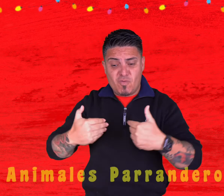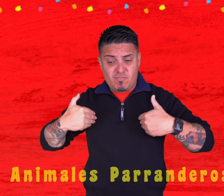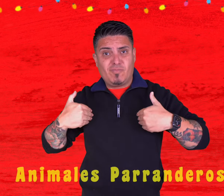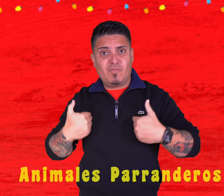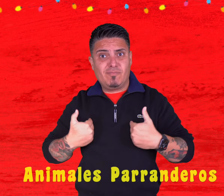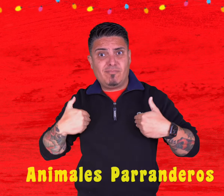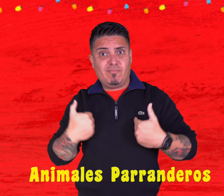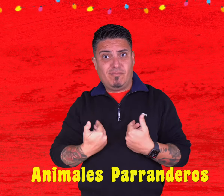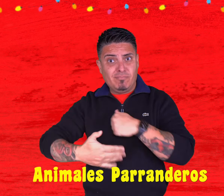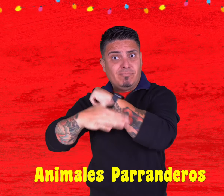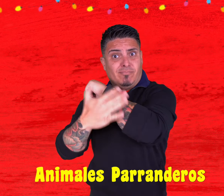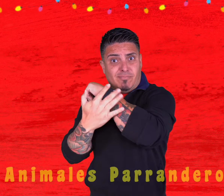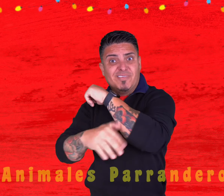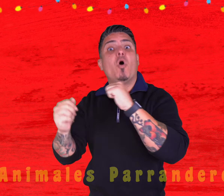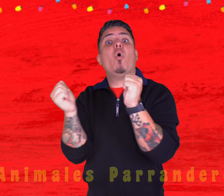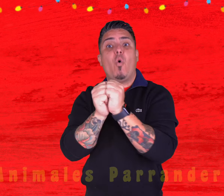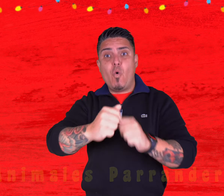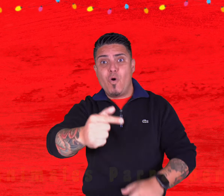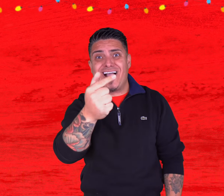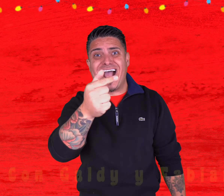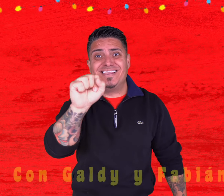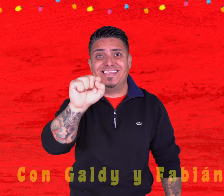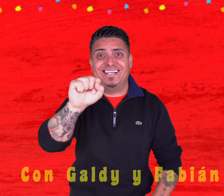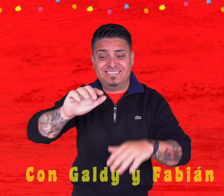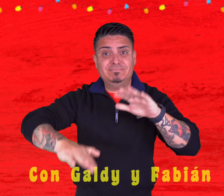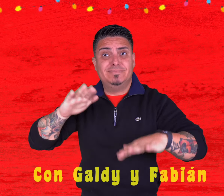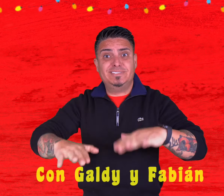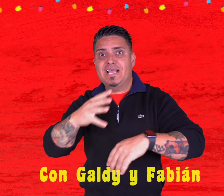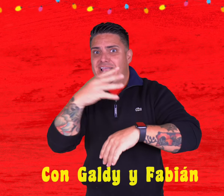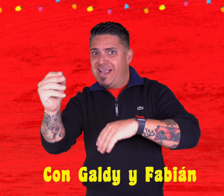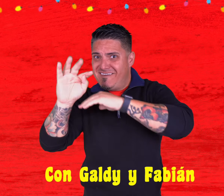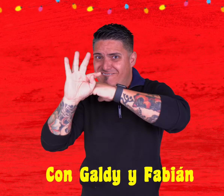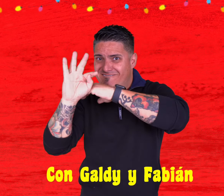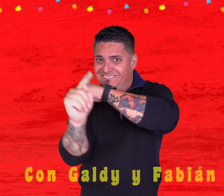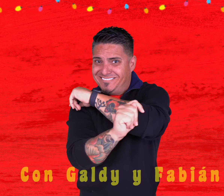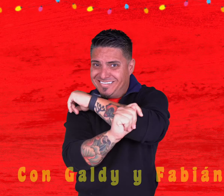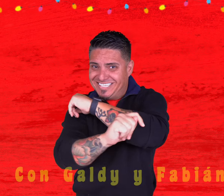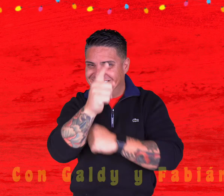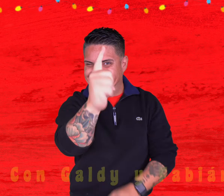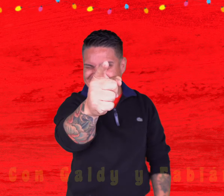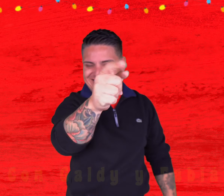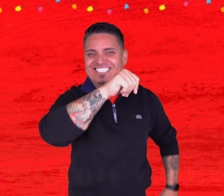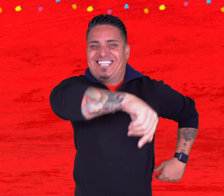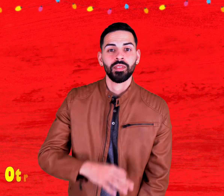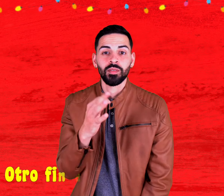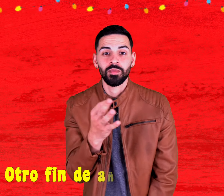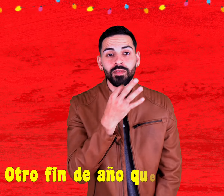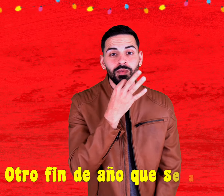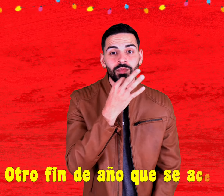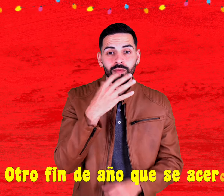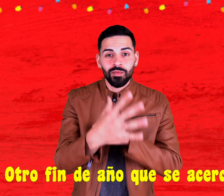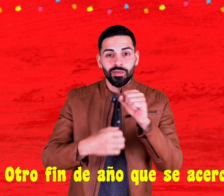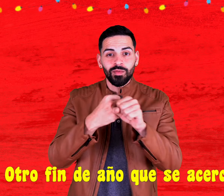Ahora que llegué, a mi palo es barrandero, con Garty Fabián, otro mil daño que se